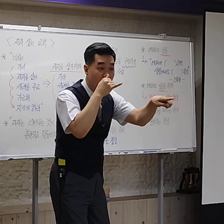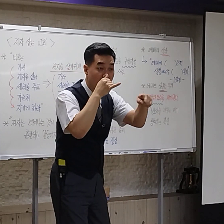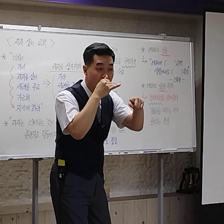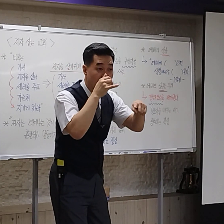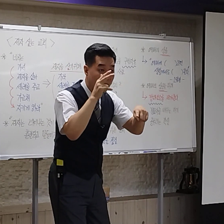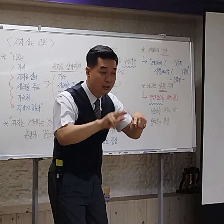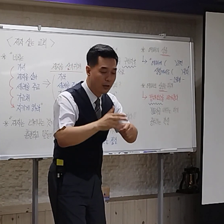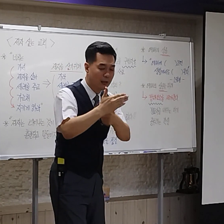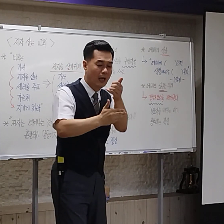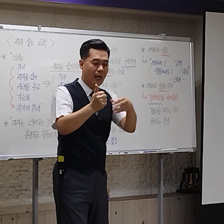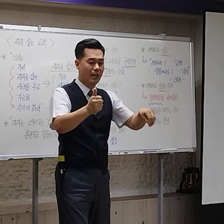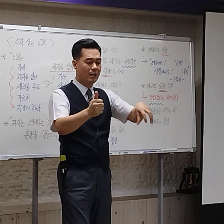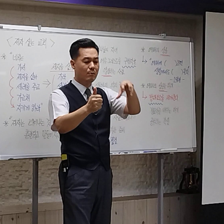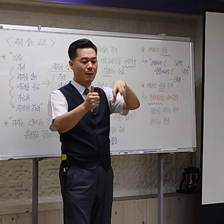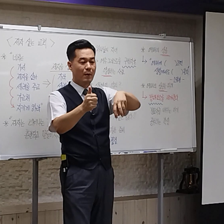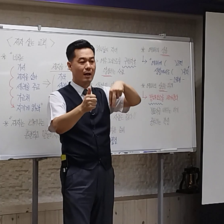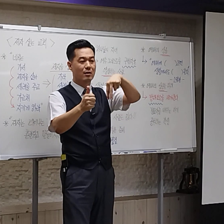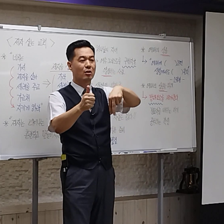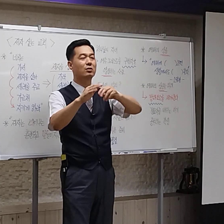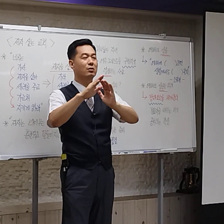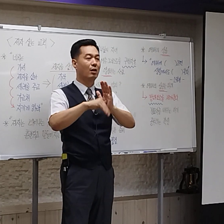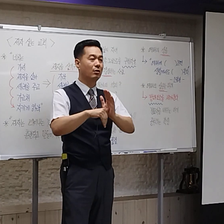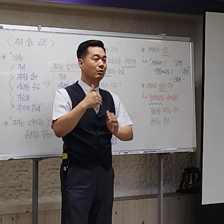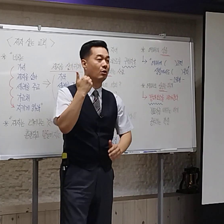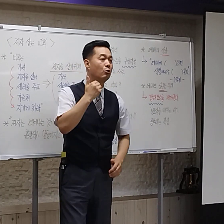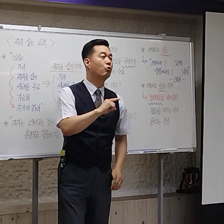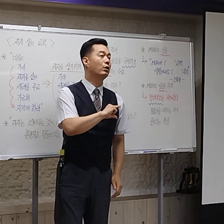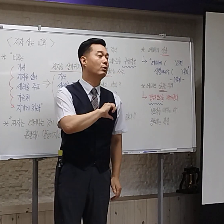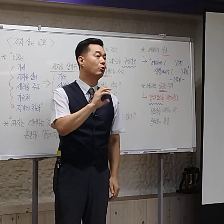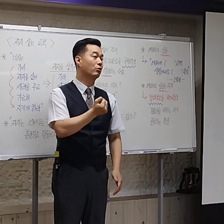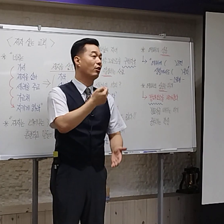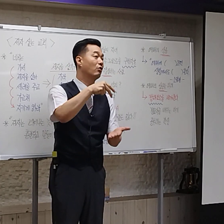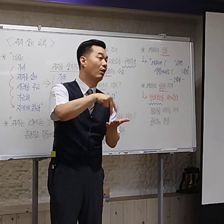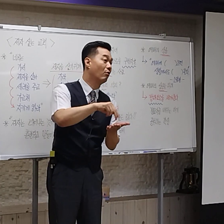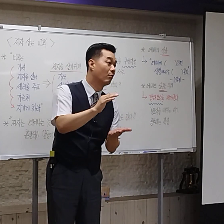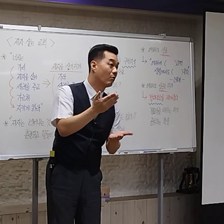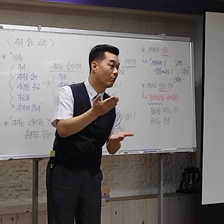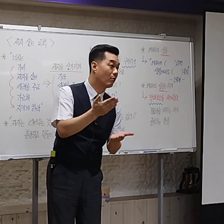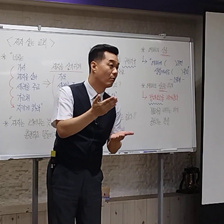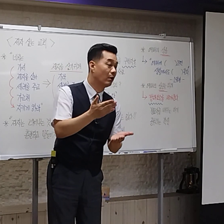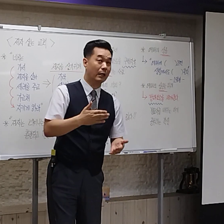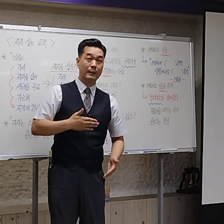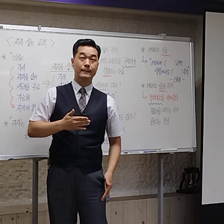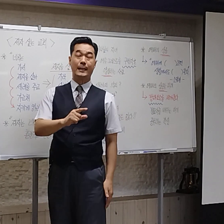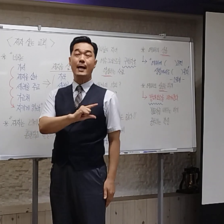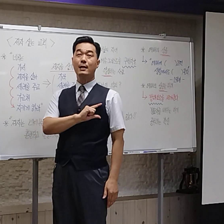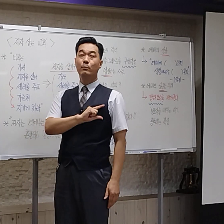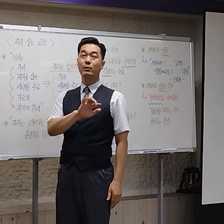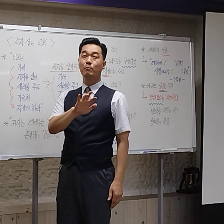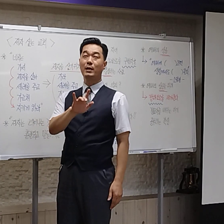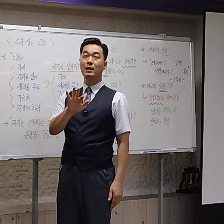있어요. 하지만 하나님 앞에 섰을 때는 누구 이름으로 서야 돼요? 제 이름은